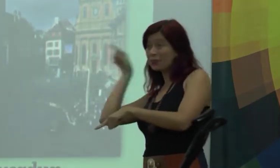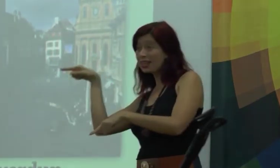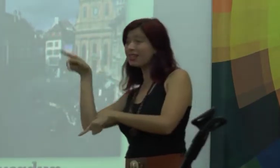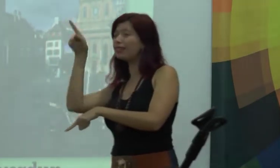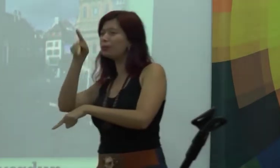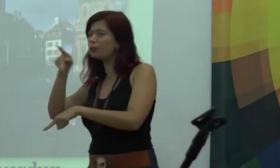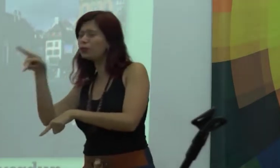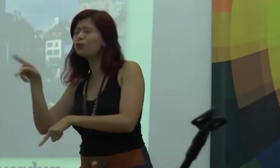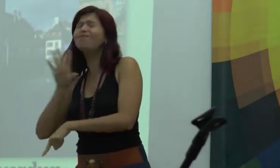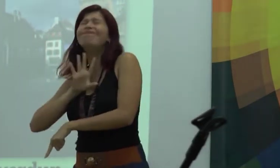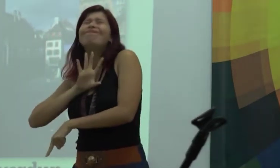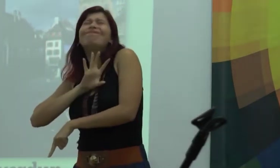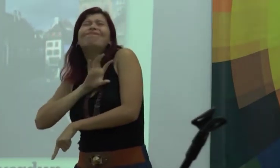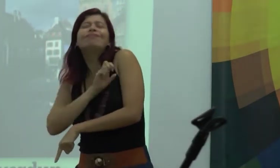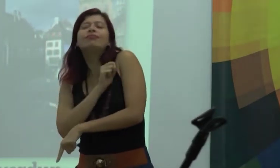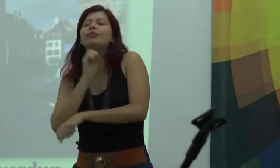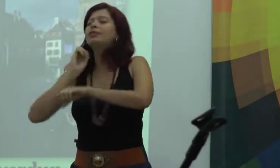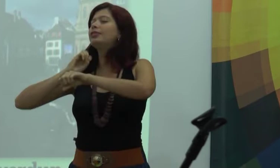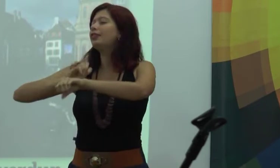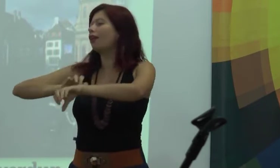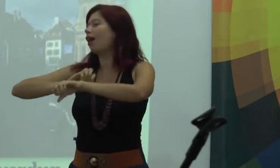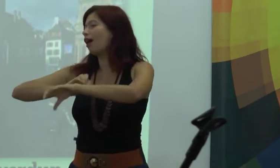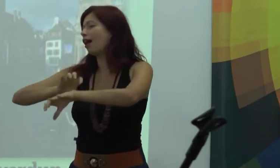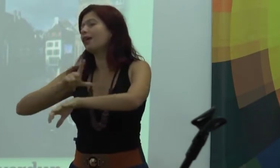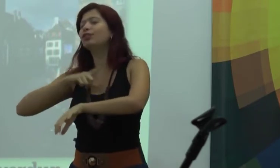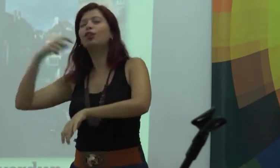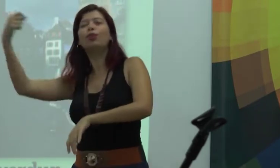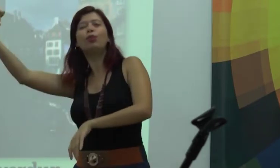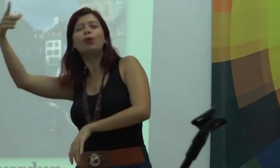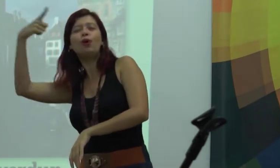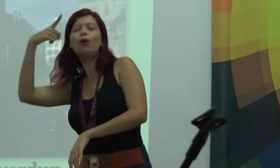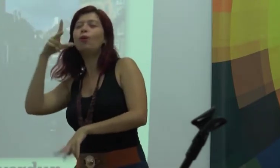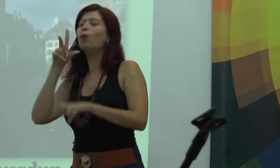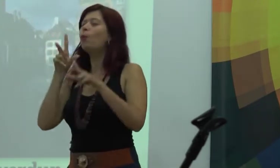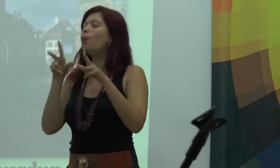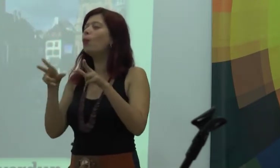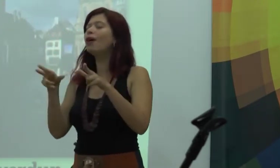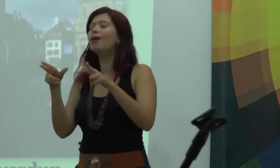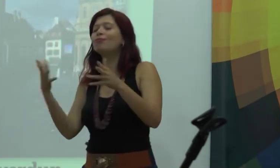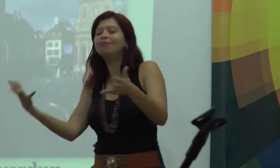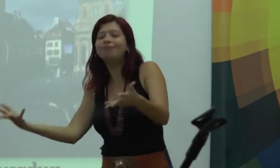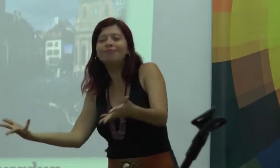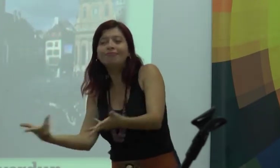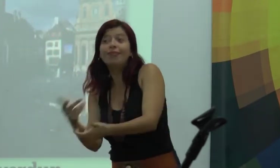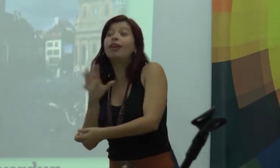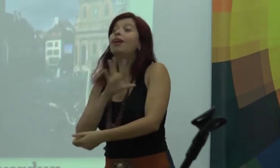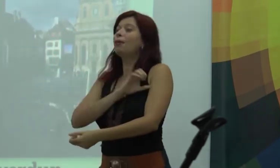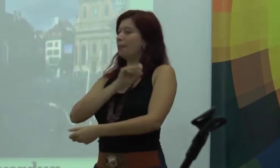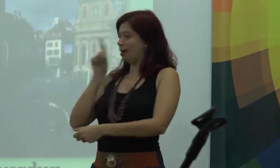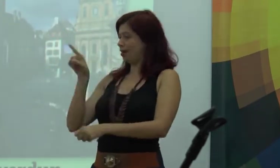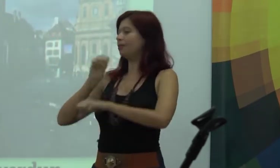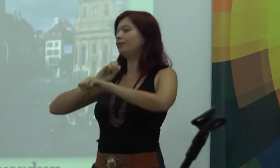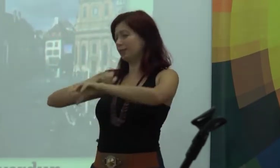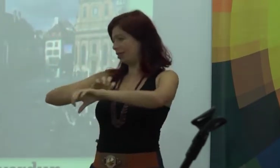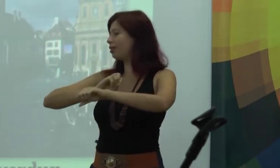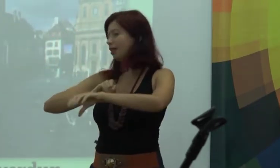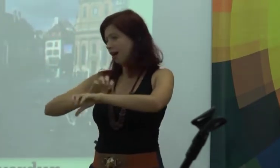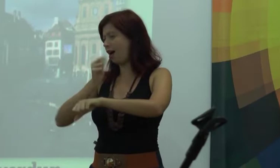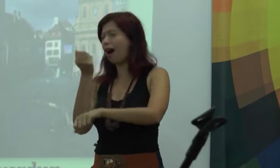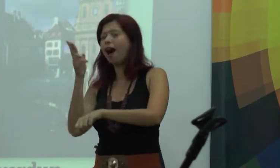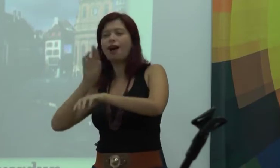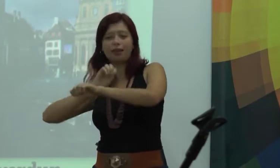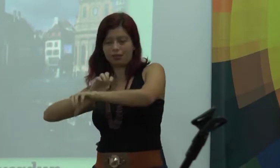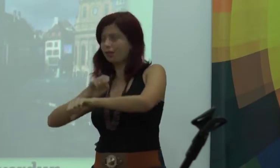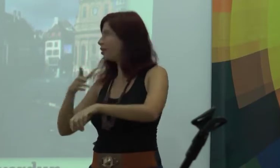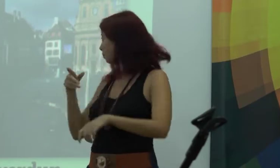E aí fundou uma escola que ensinava a filosofia, as artes.